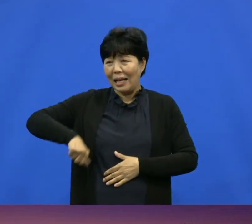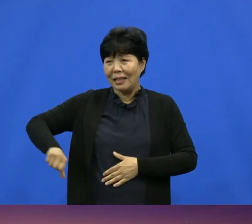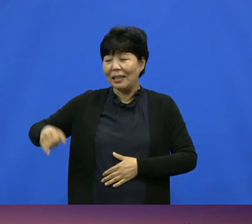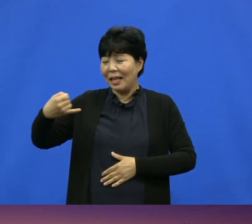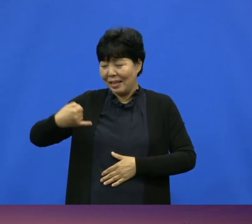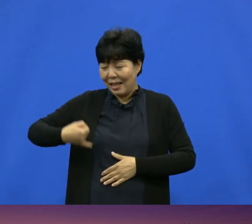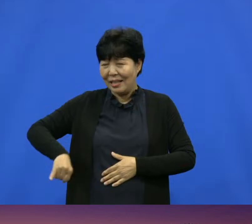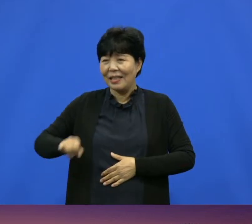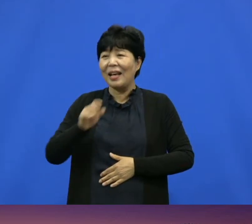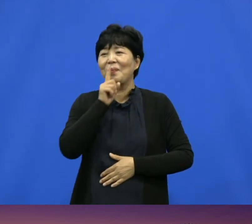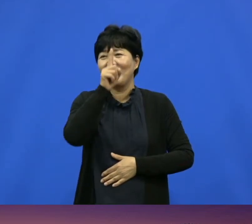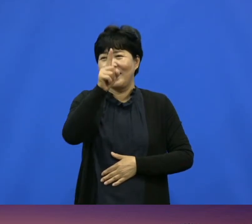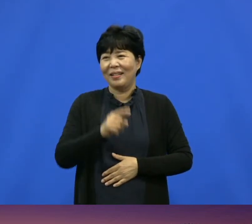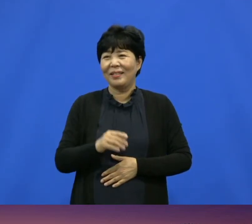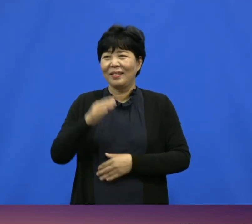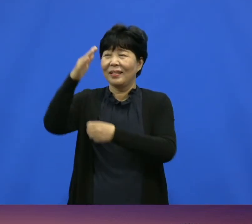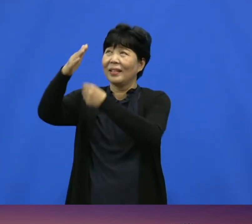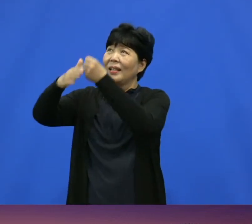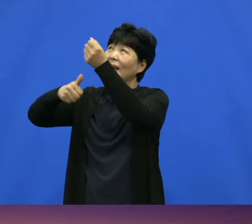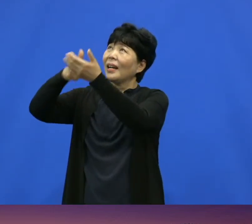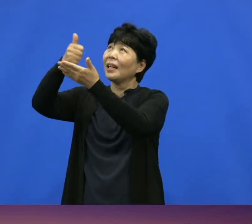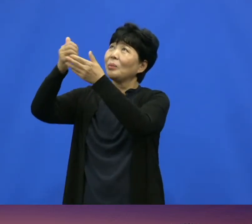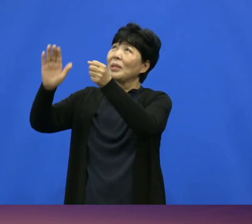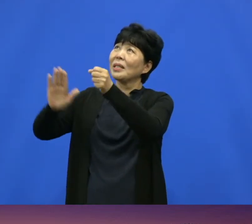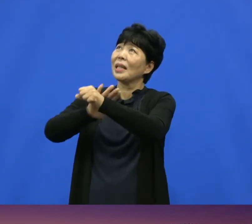자녀가 되는 권세를 얻었다는 게 얼마나 놀라운 거예요. 여러분.